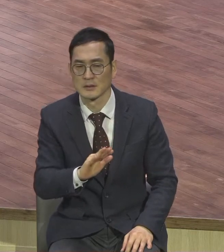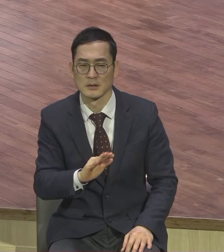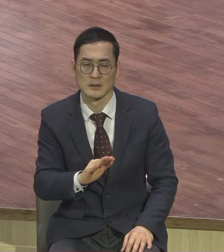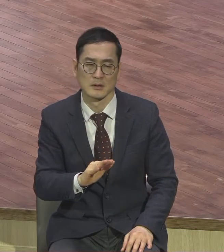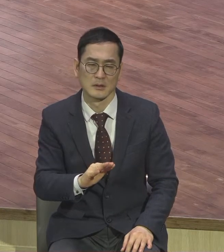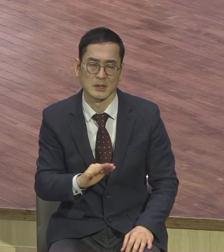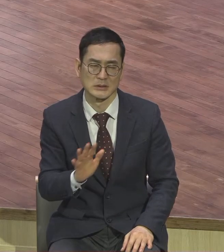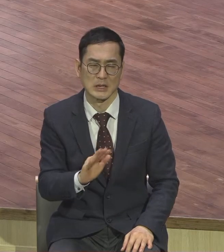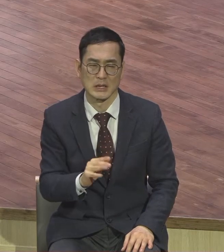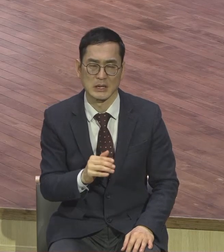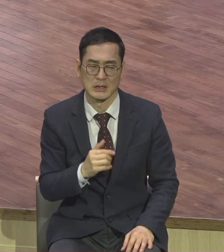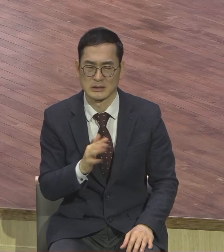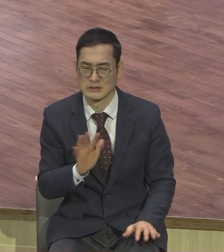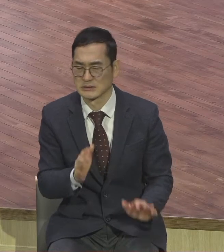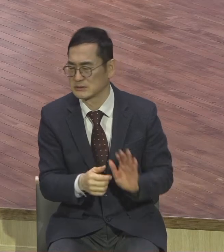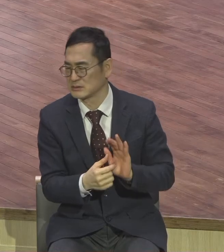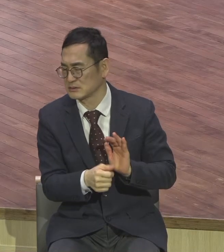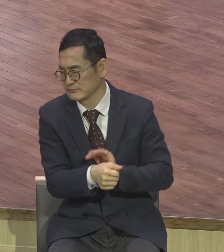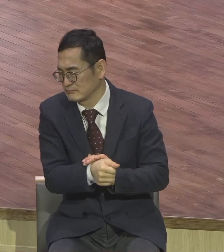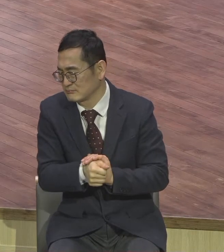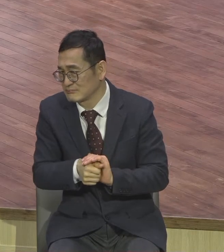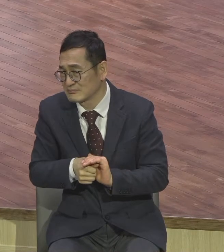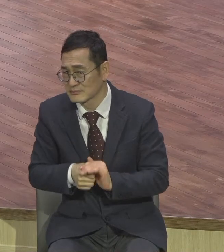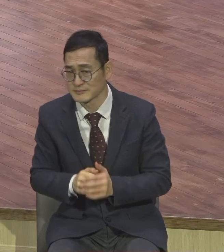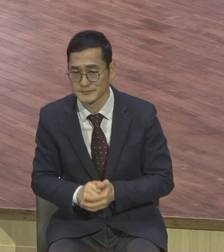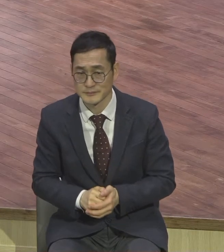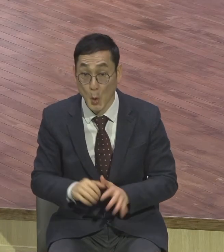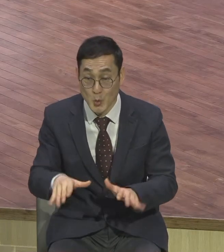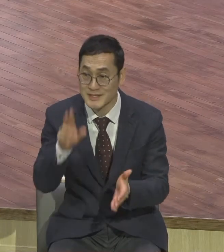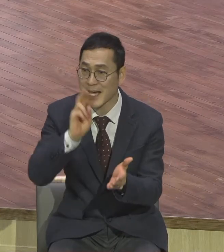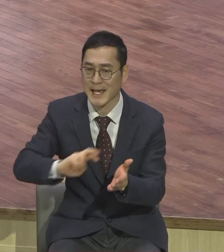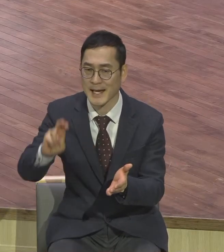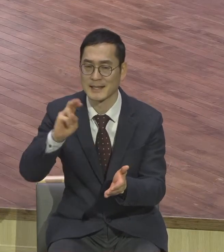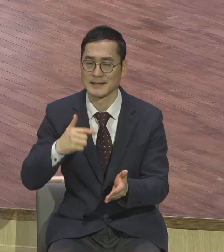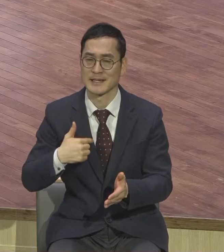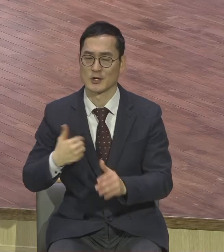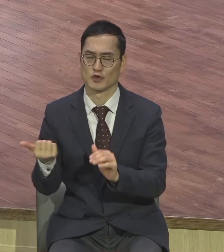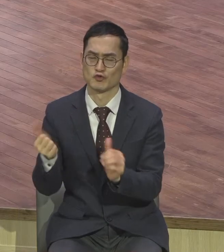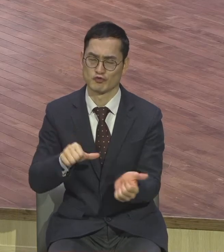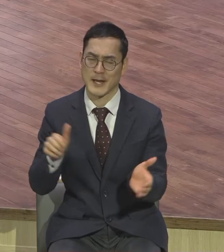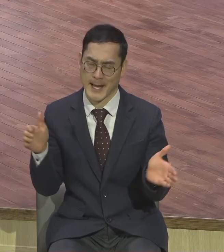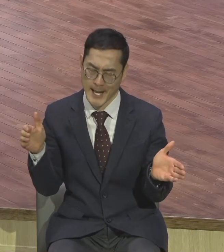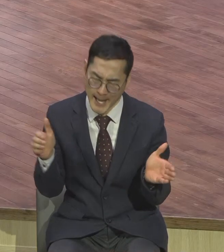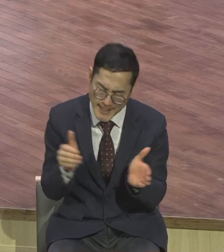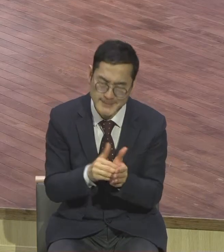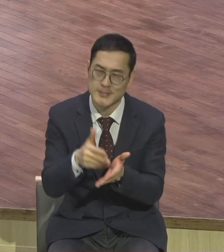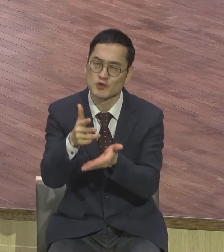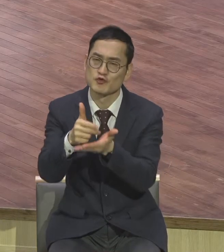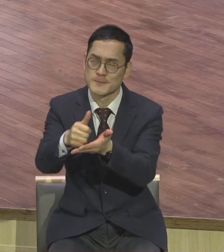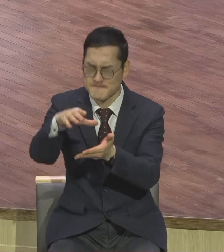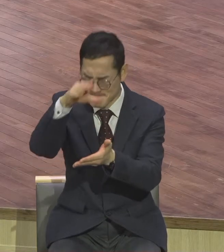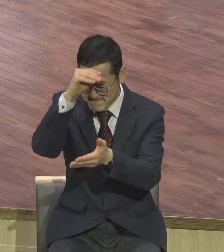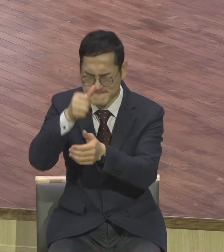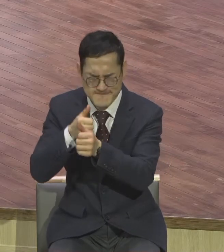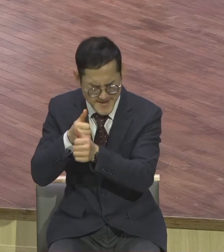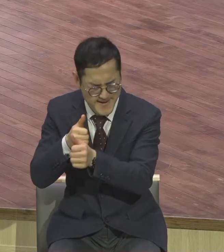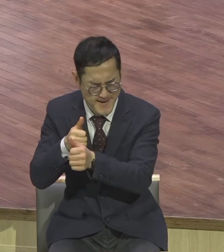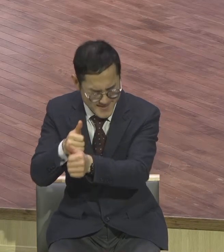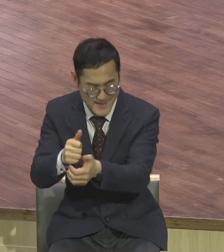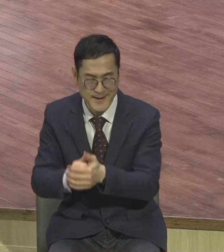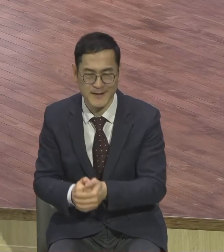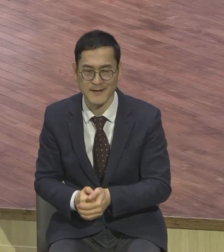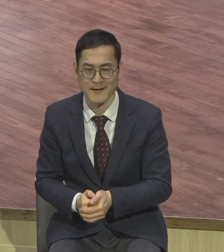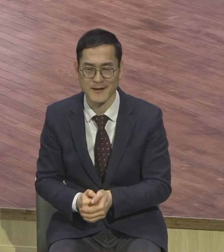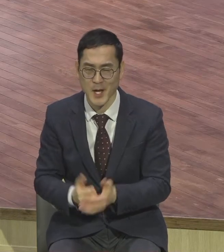주님을 따라가겠다. 오늘 찬양은 극단적인 제자만이 부를 수 있는 찬양이에요.